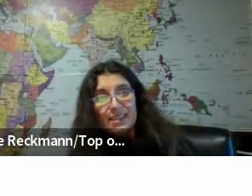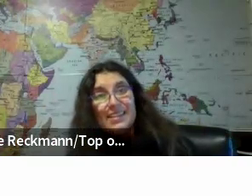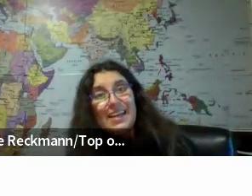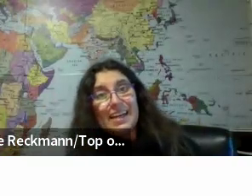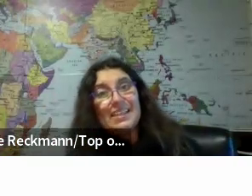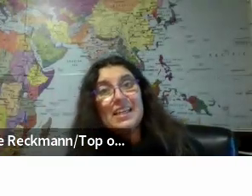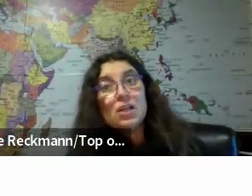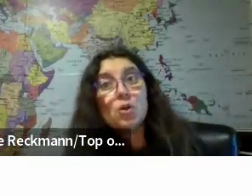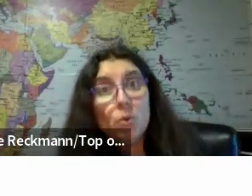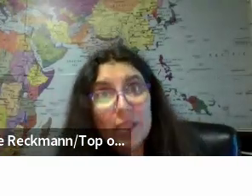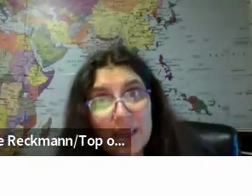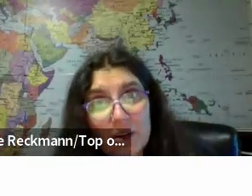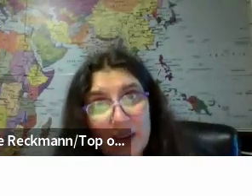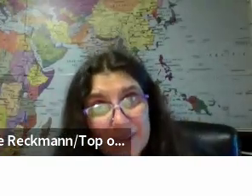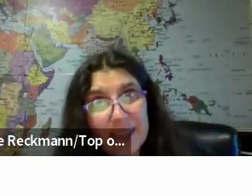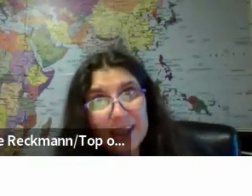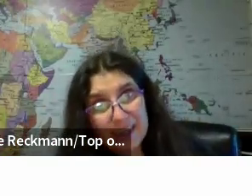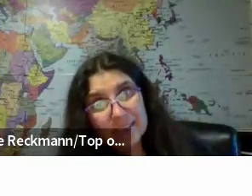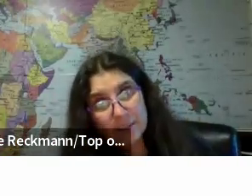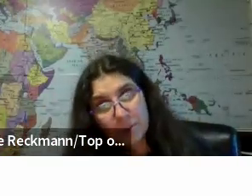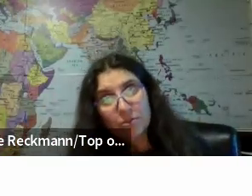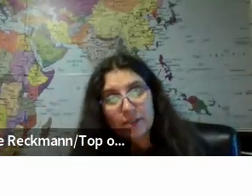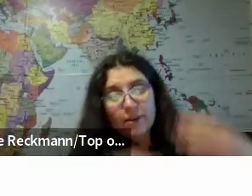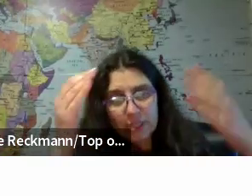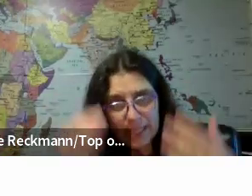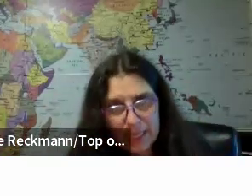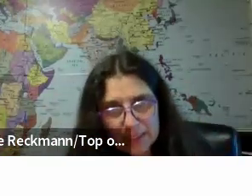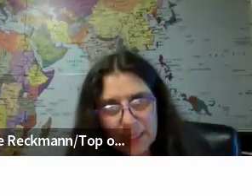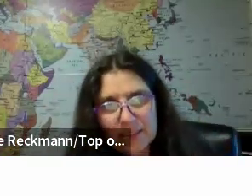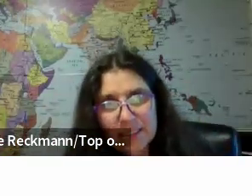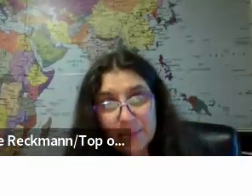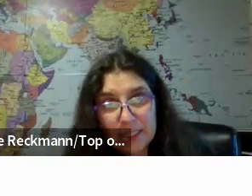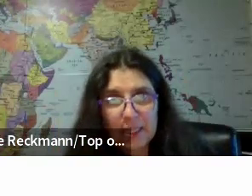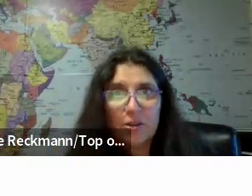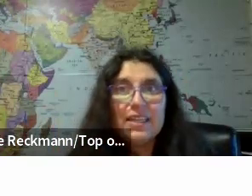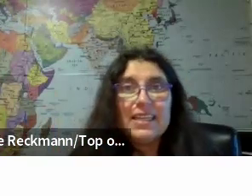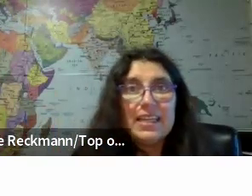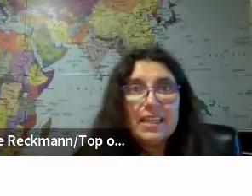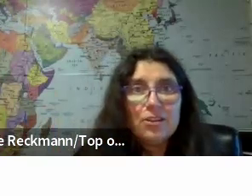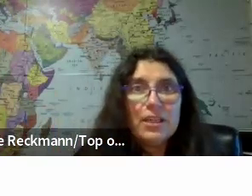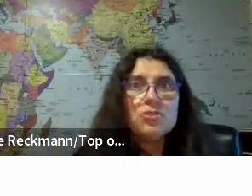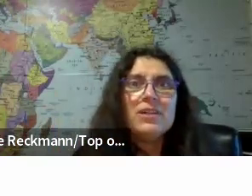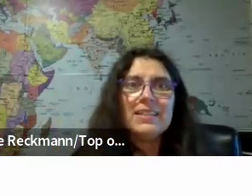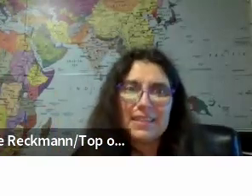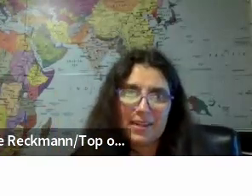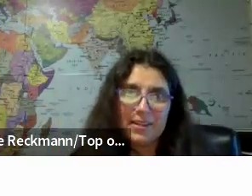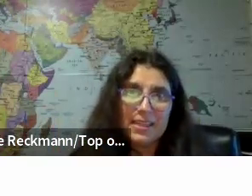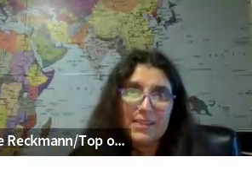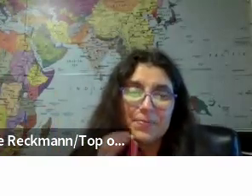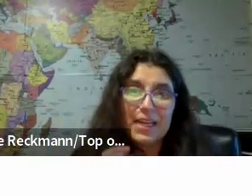revisar de la red Incluye, que nos habla del análisis de puestos de trabajo y ahí está sistematizado. Y dentro de eso está